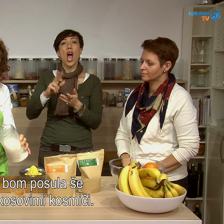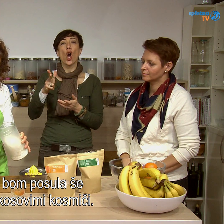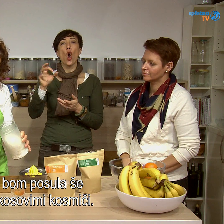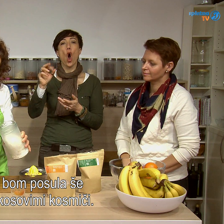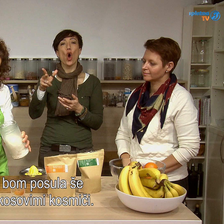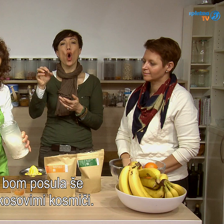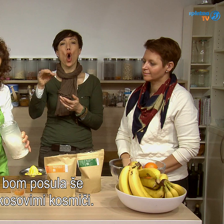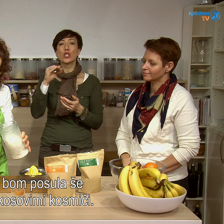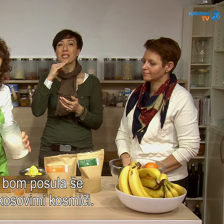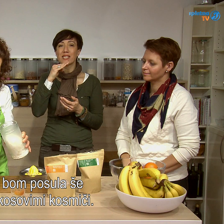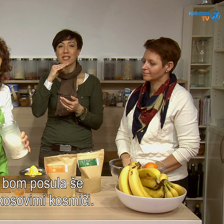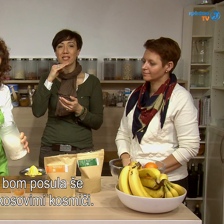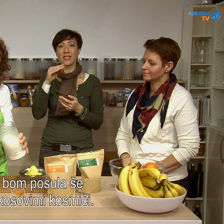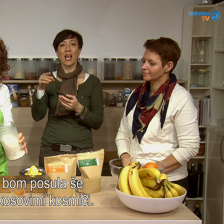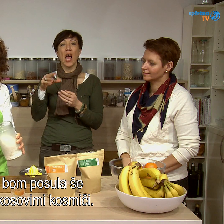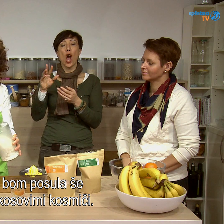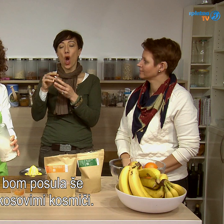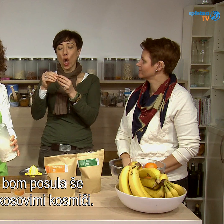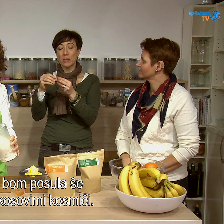kokosovimi kosmiči.